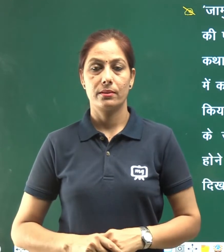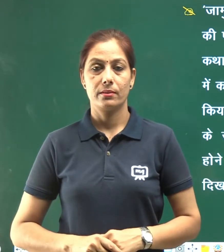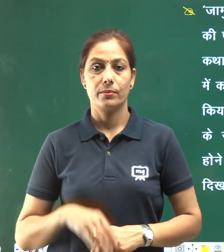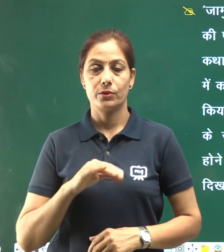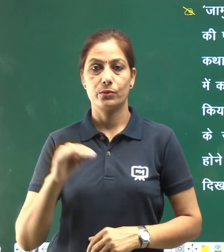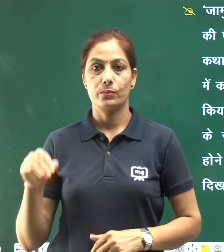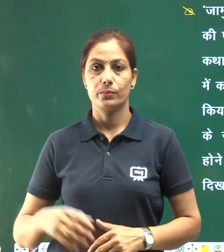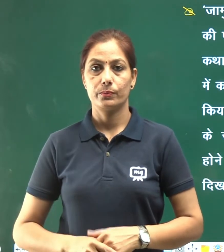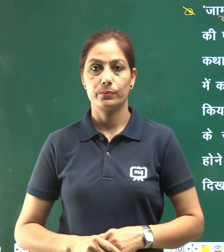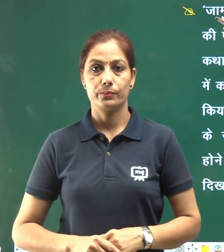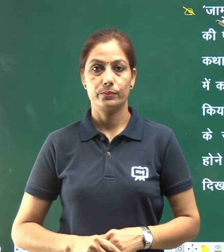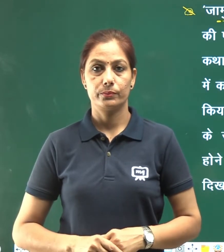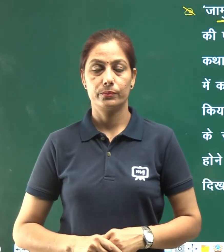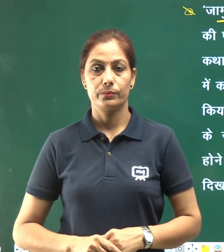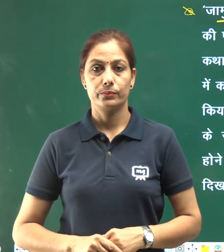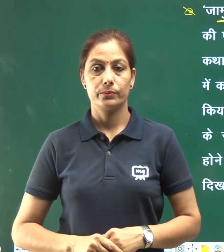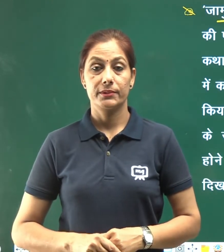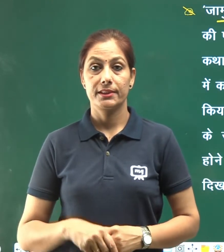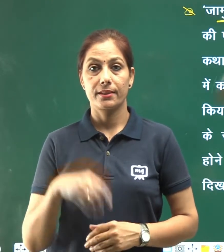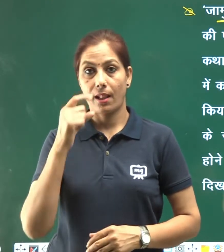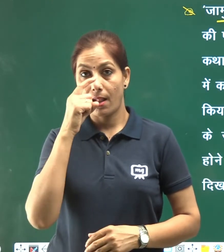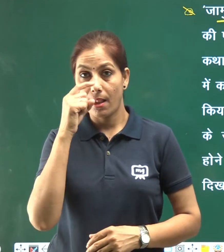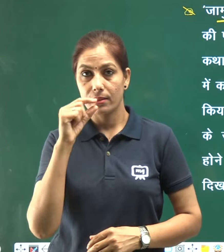बच्चों, जामुन का पेड़